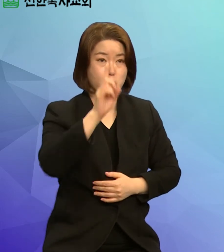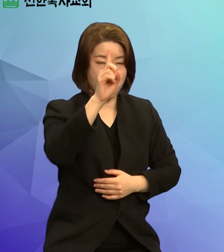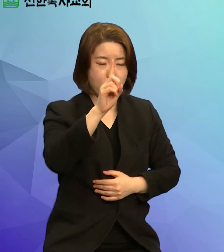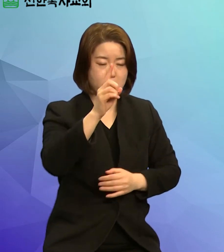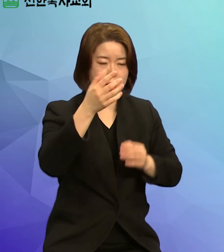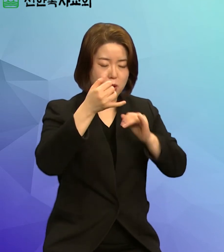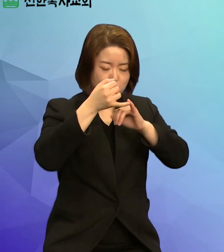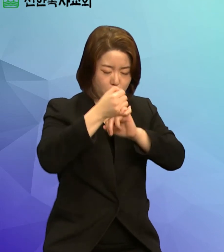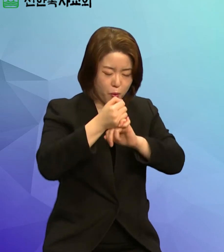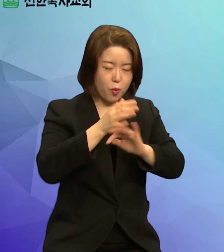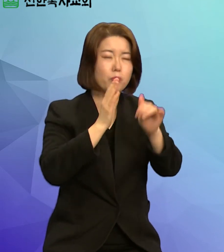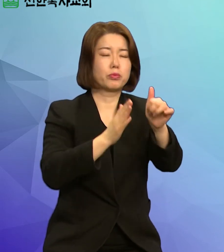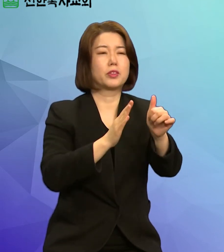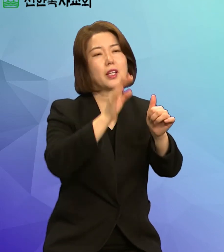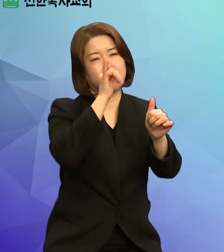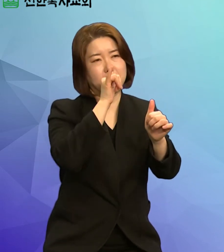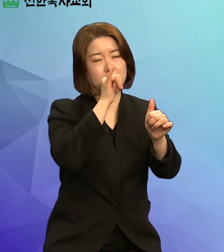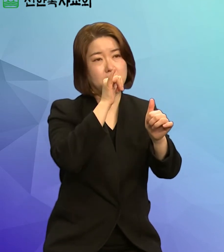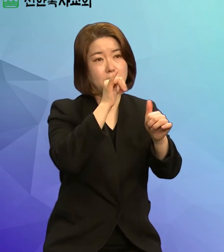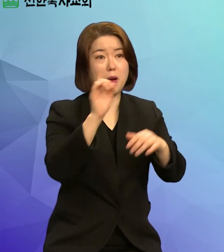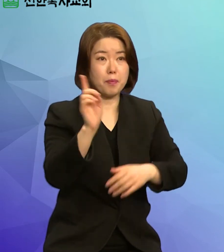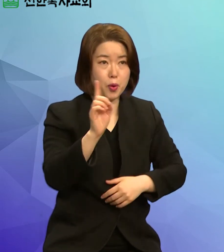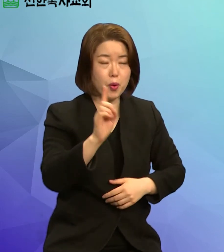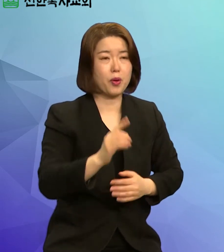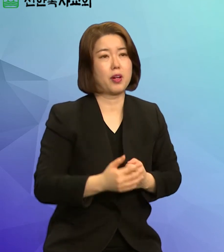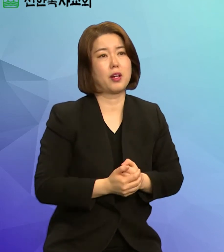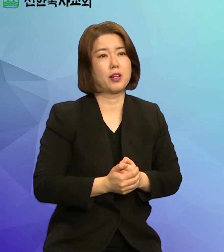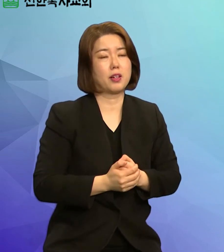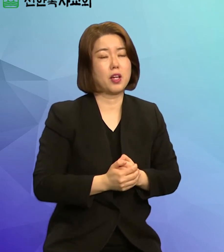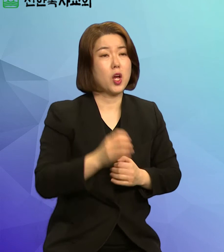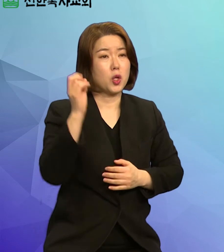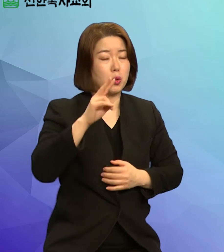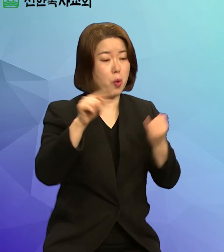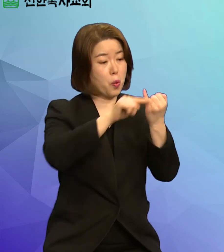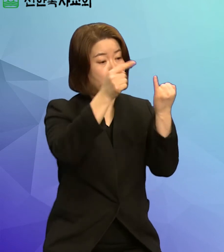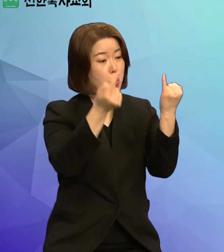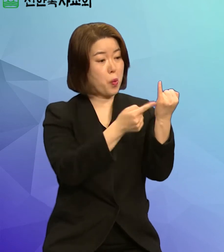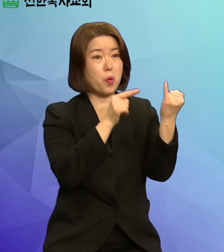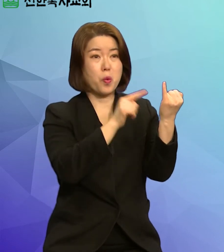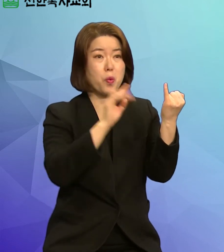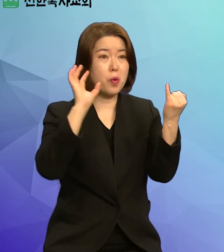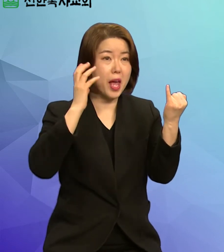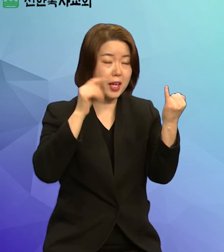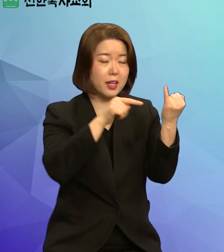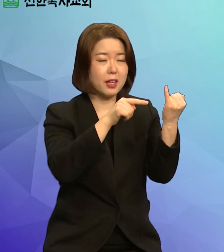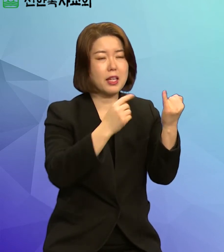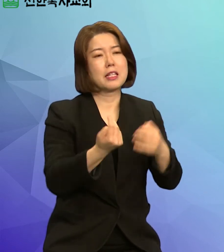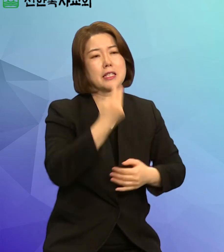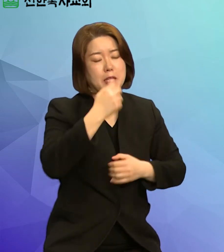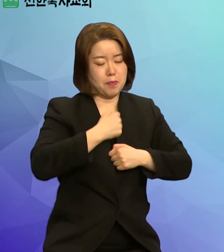꼭 부탁을 드리고 싶은 것이 있습니다. 그것은 태아 생명을 지키기 위한 일.